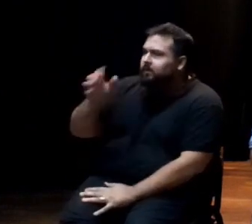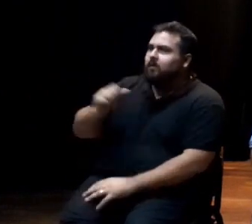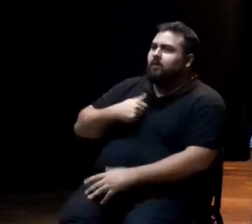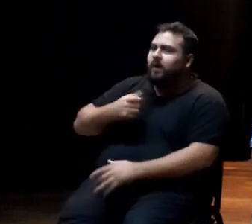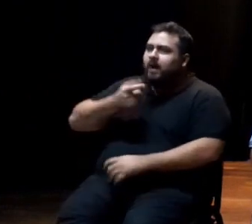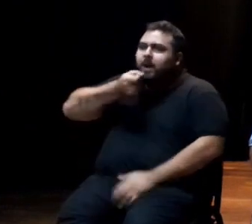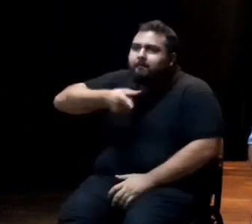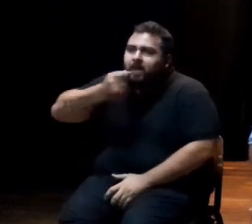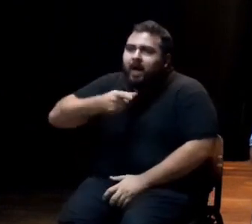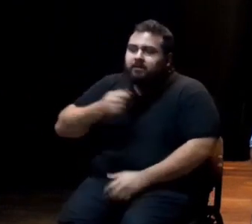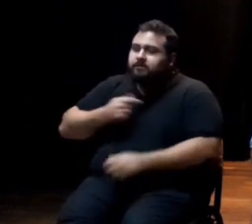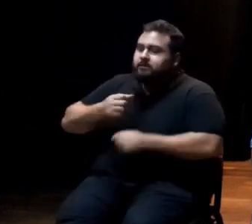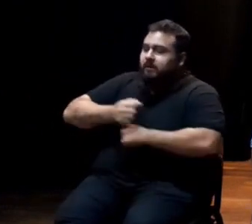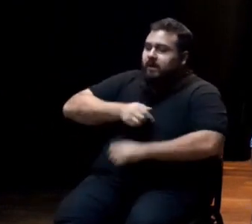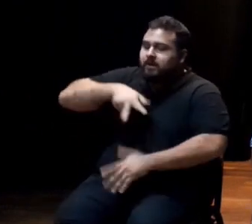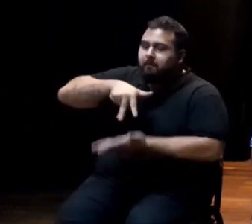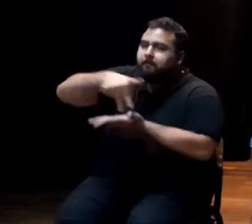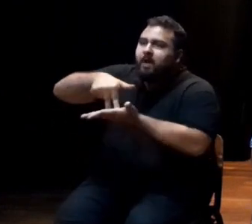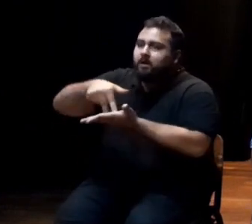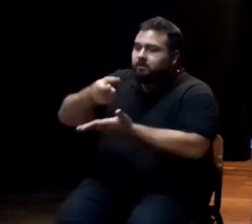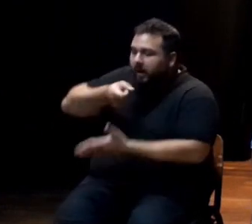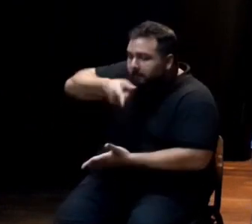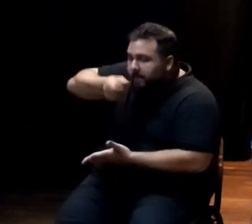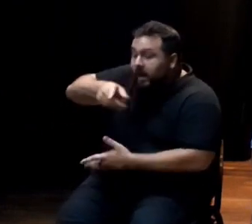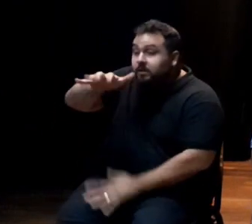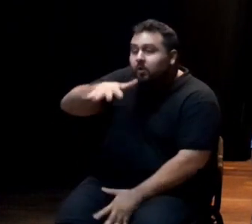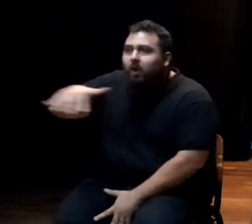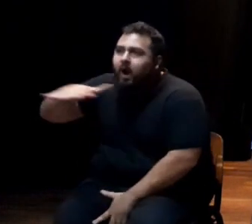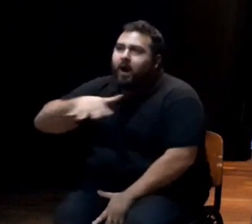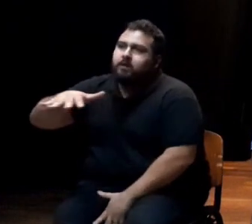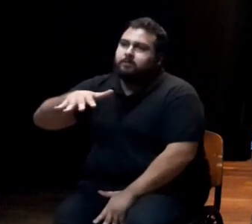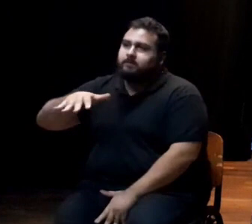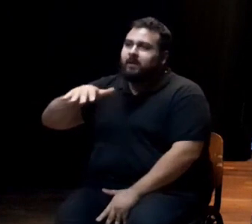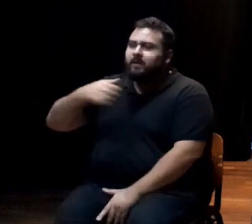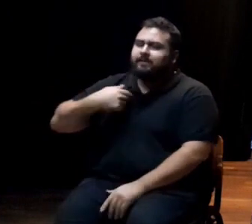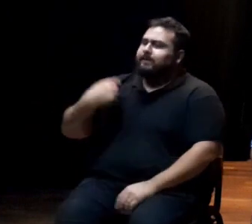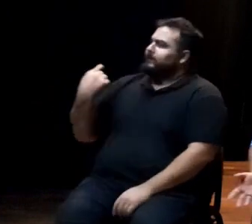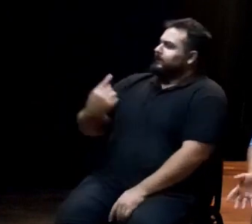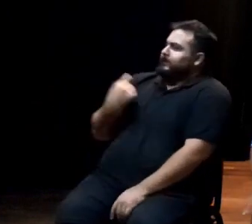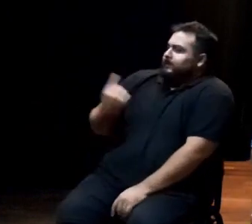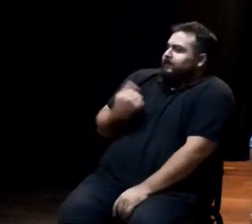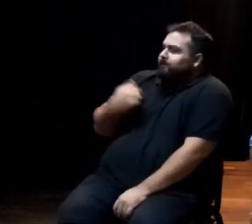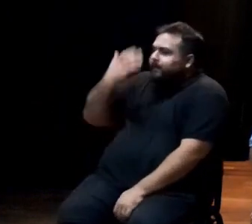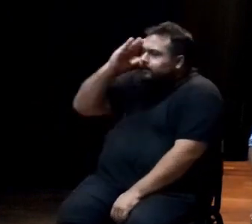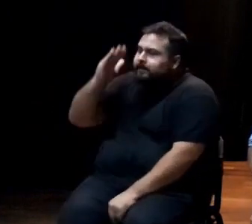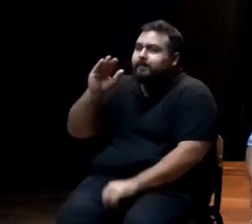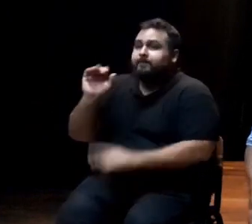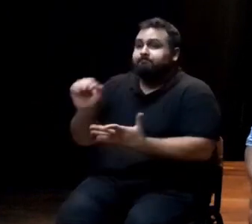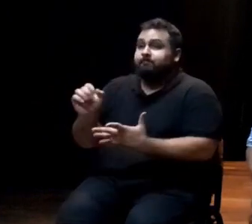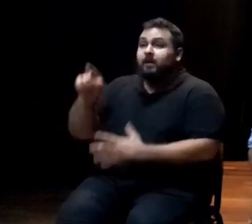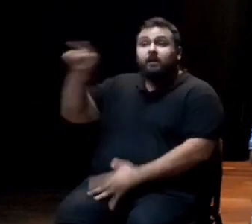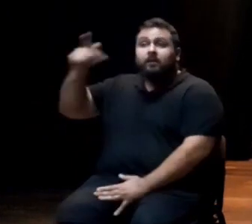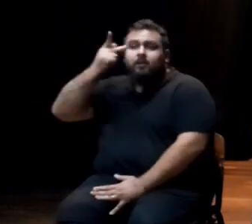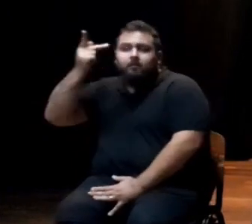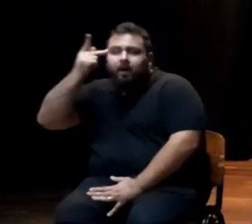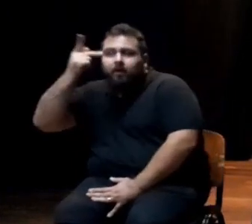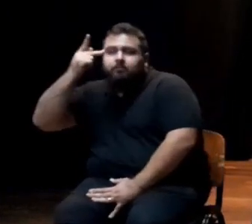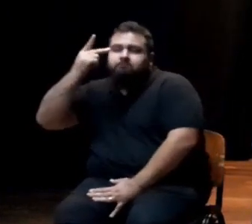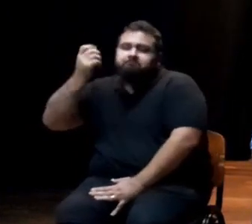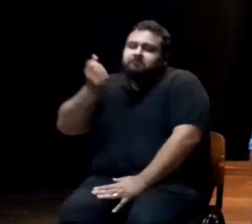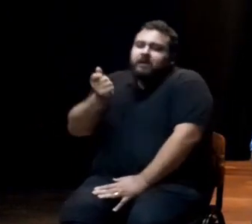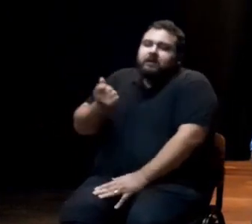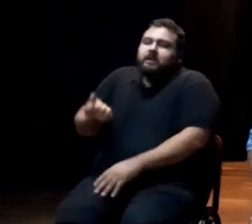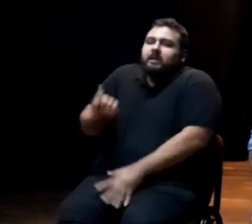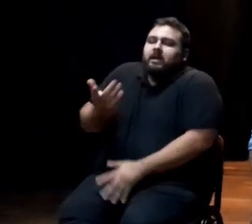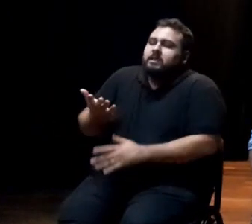caramba, tô com medo, porque será que eles vão fazer piadas regionais que a gente não vai entender? Porque em São Paulo, de repente, por exemplo,